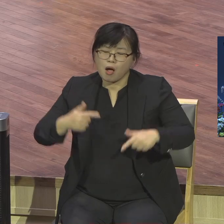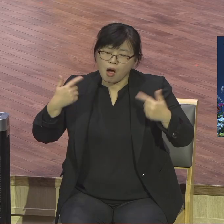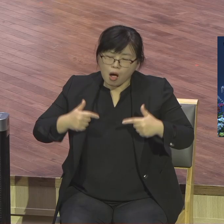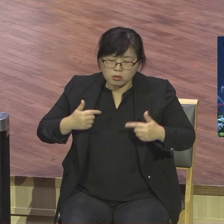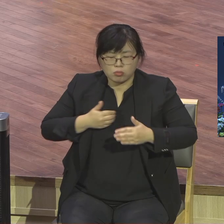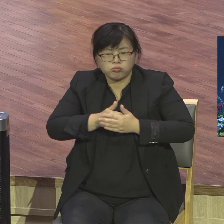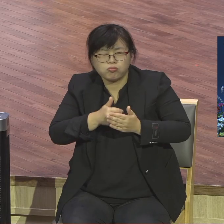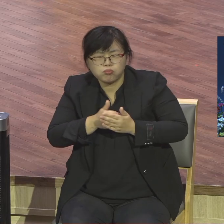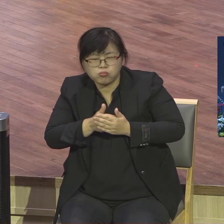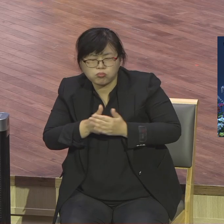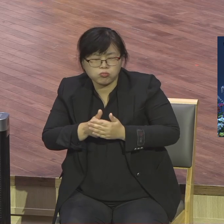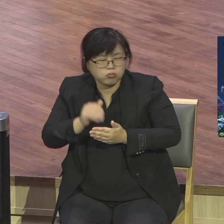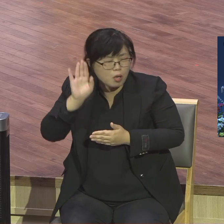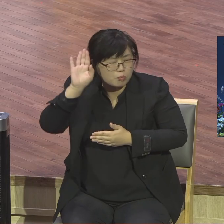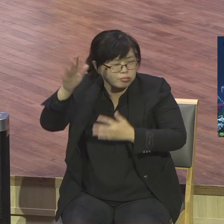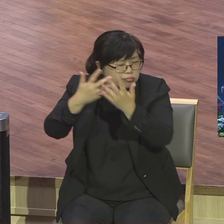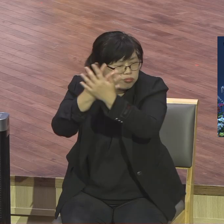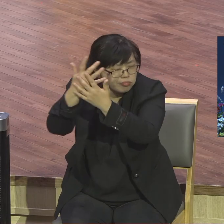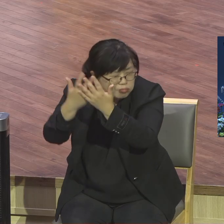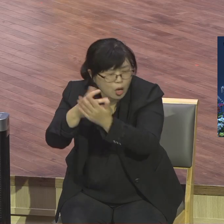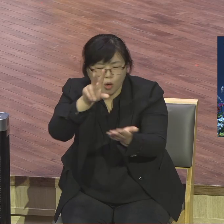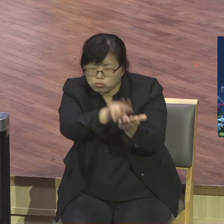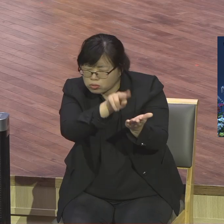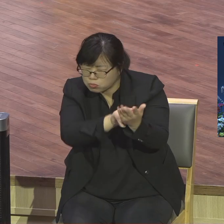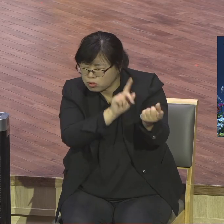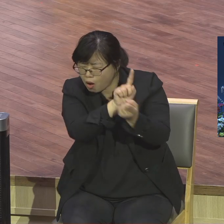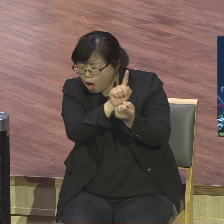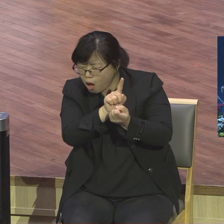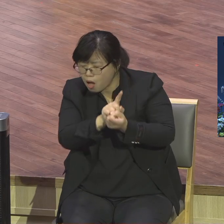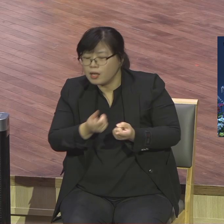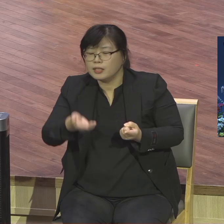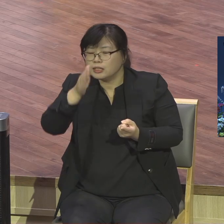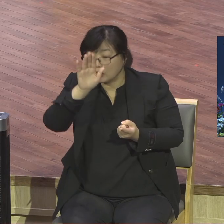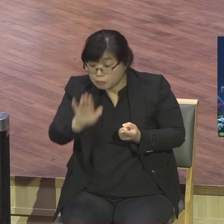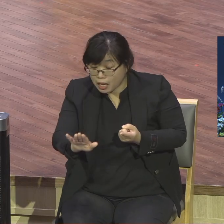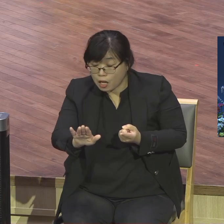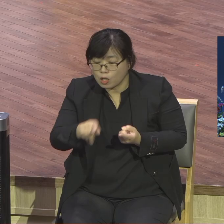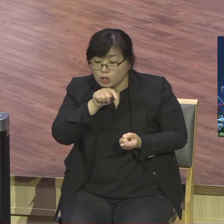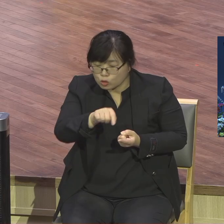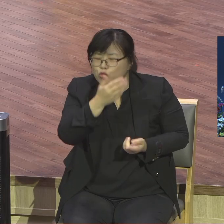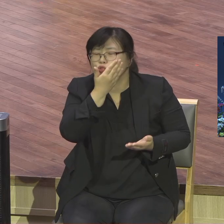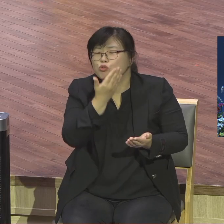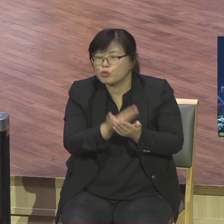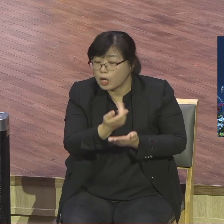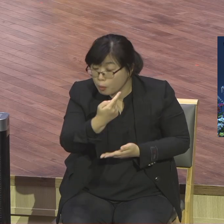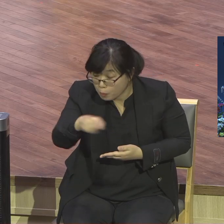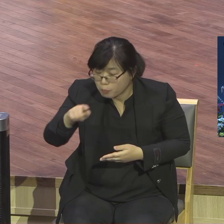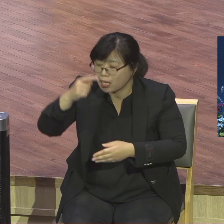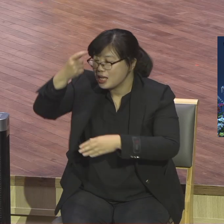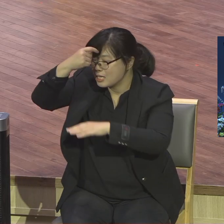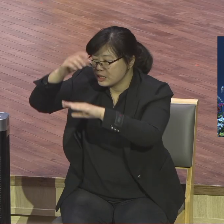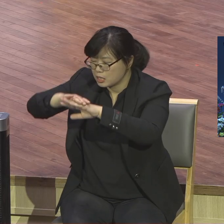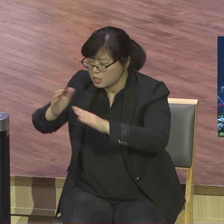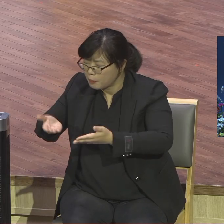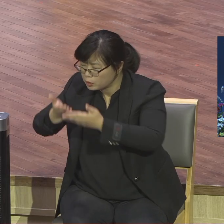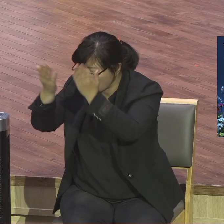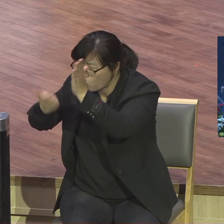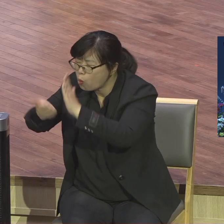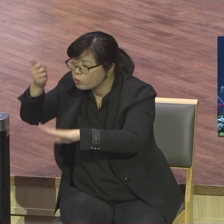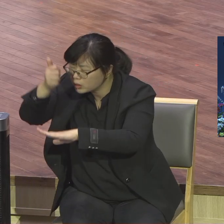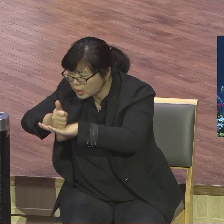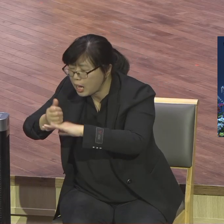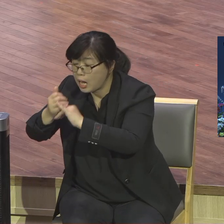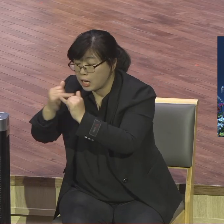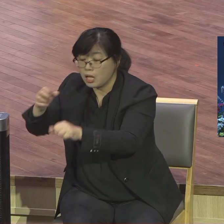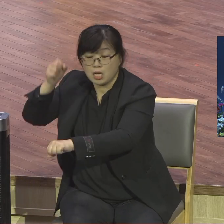끊임없는 피곤과 문제들이 닥쳐오지만 여기서 가장 중요한 예배 성공의 특징이 하나님의